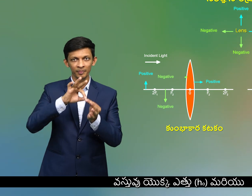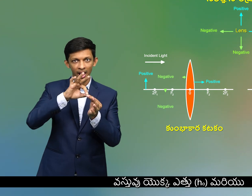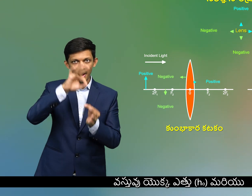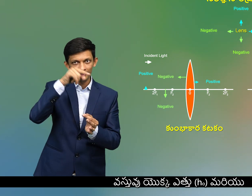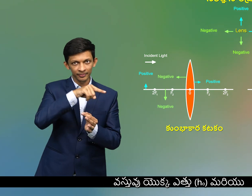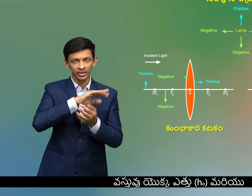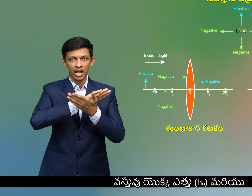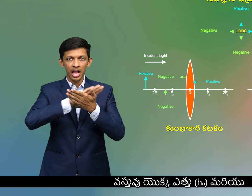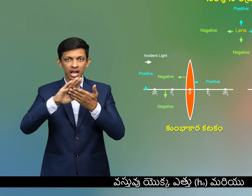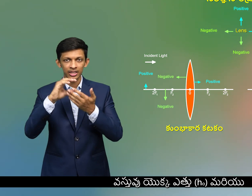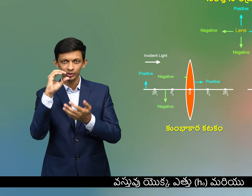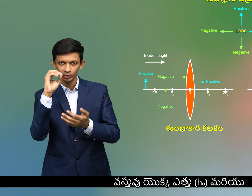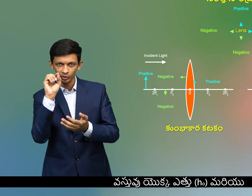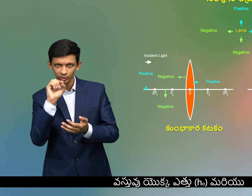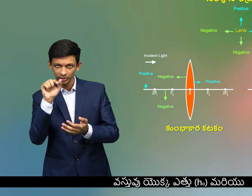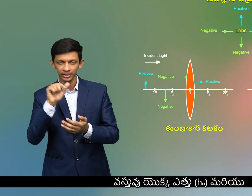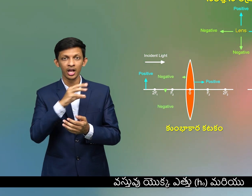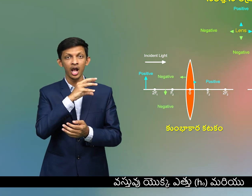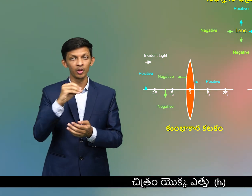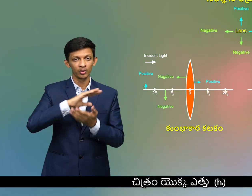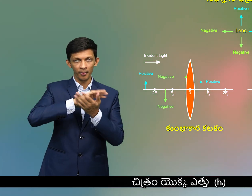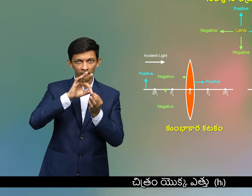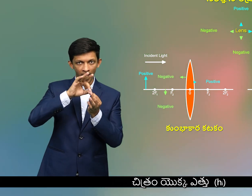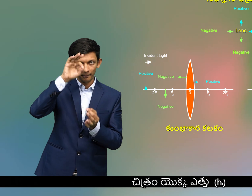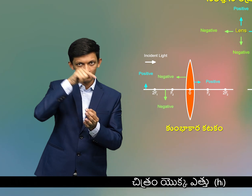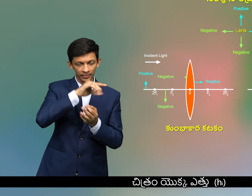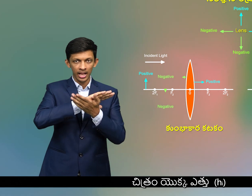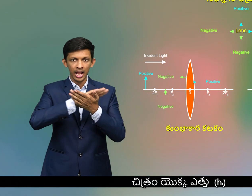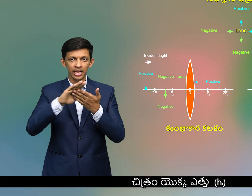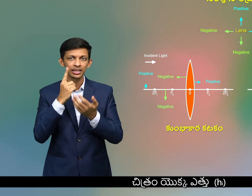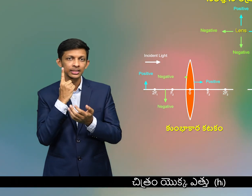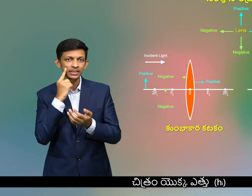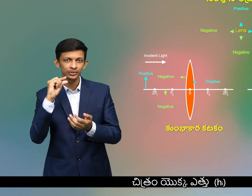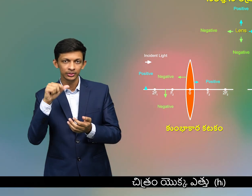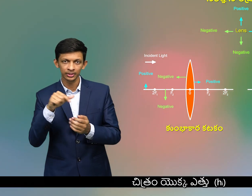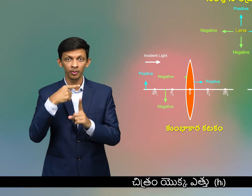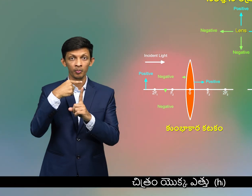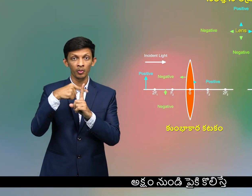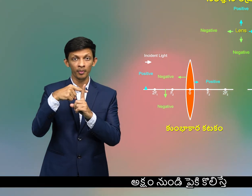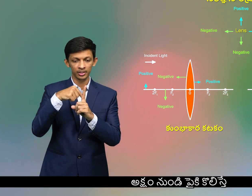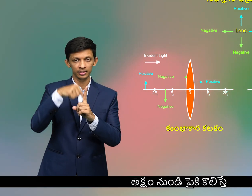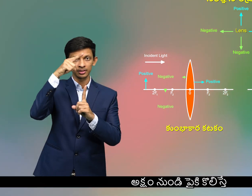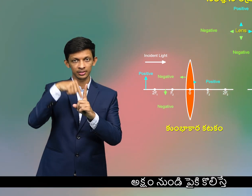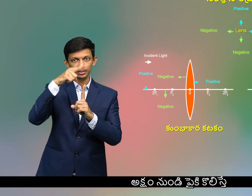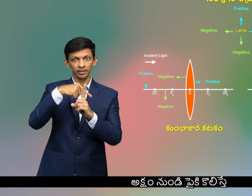వస్తువు యొక్క ఎత్తు HO మరియు చిత్రం యొక్క ఎత్తు HI అక్షం నుండి పైకి